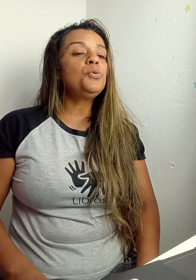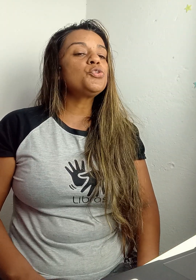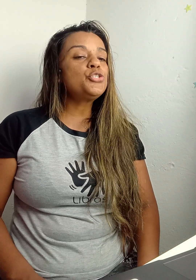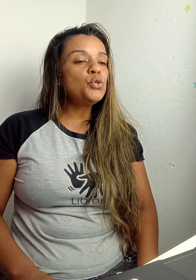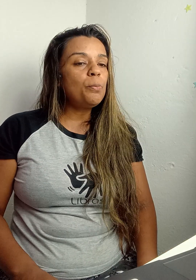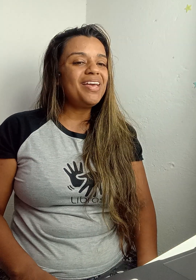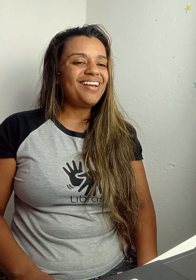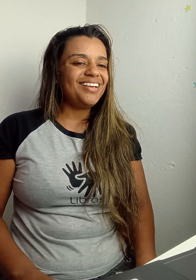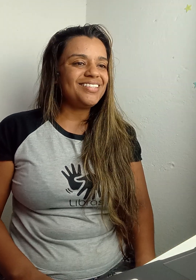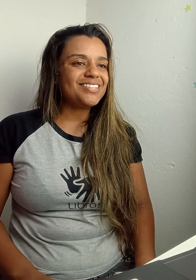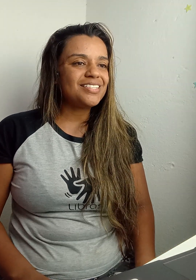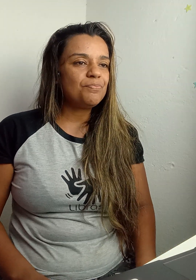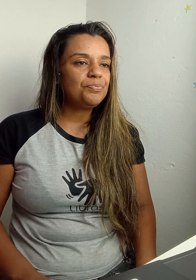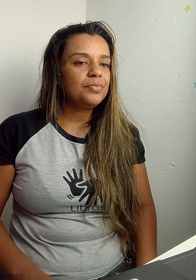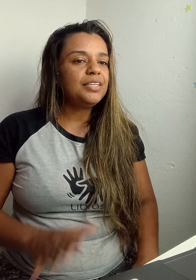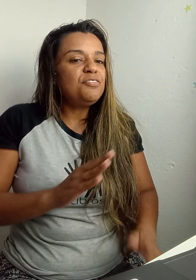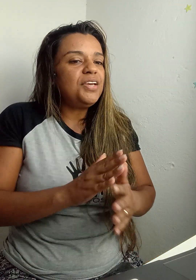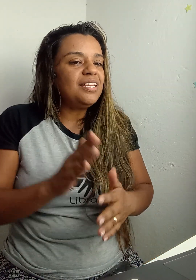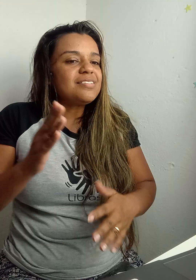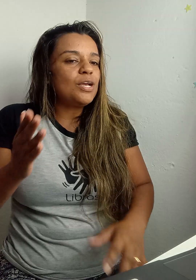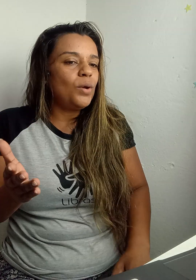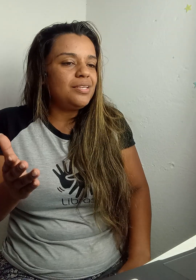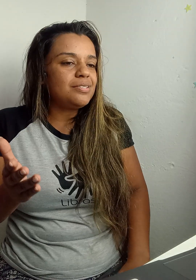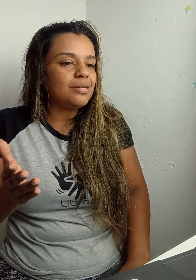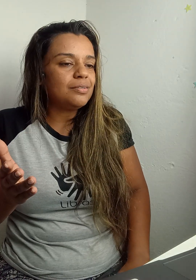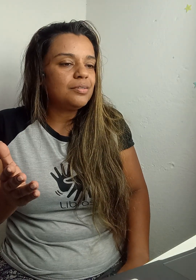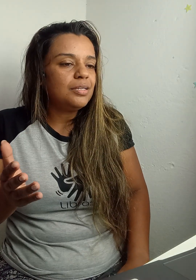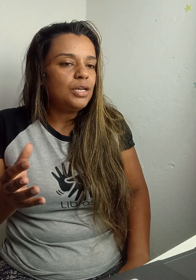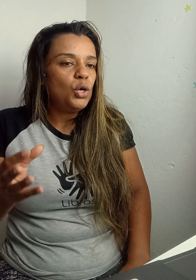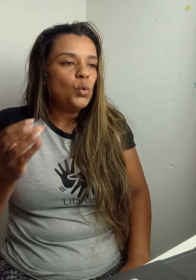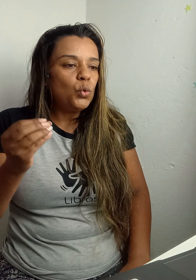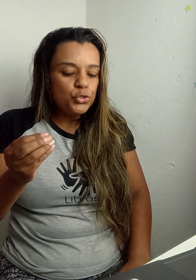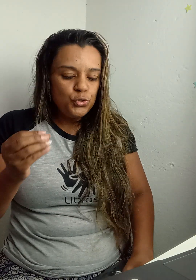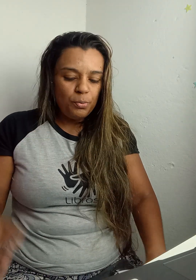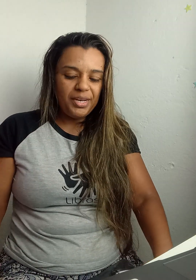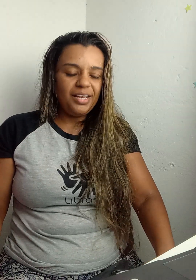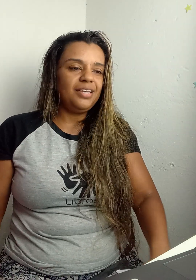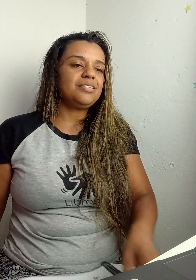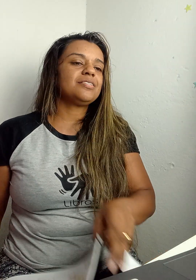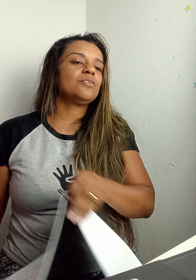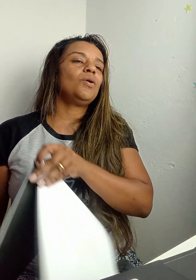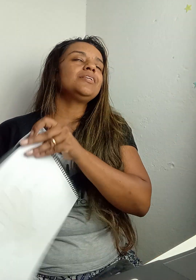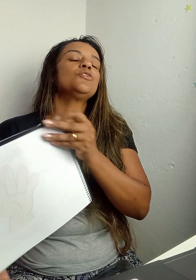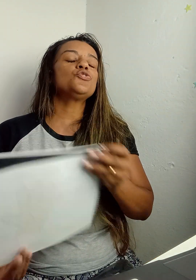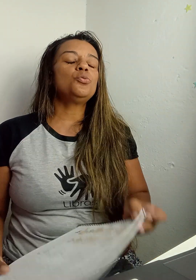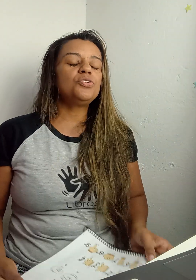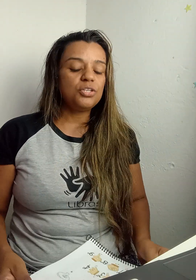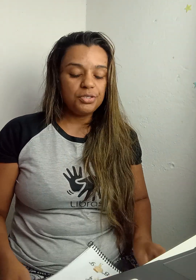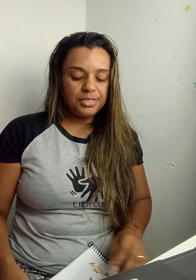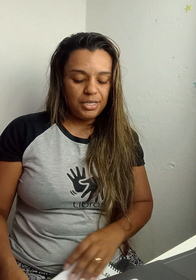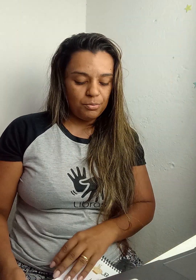os numerais que vêm na sequência. Os numerais, quais são os números que nós